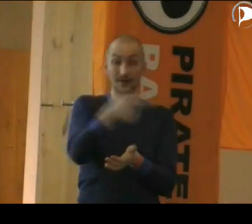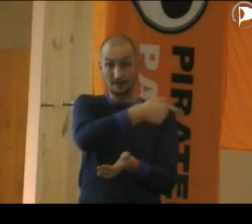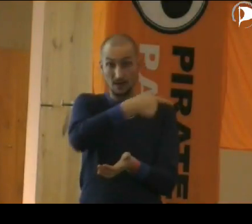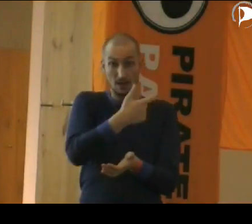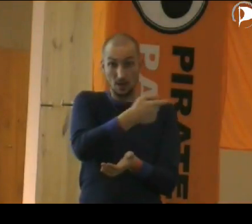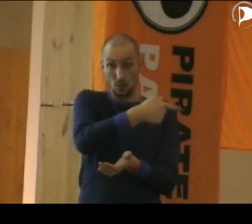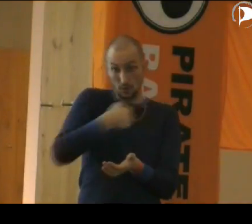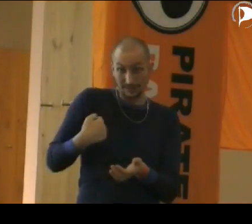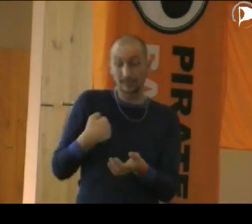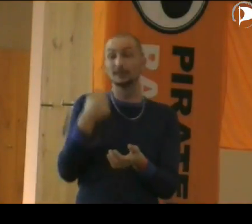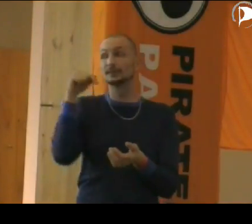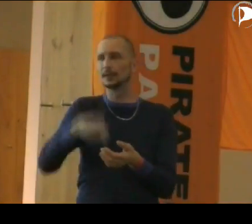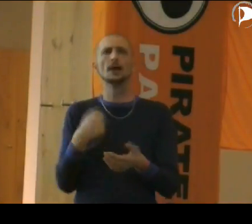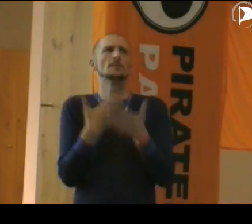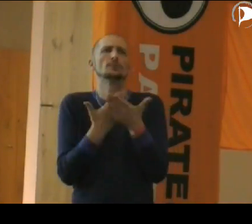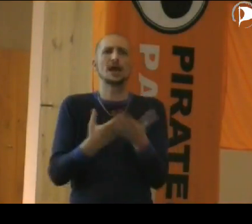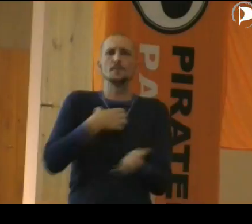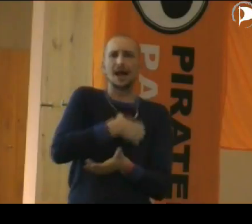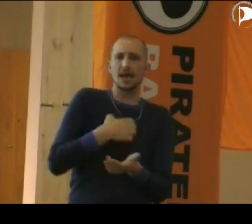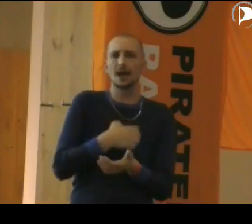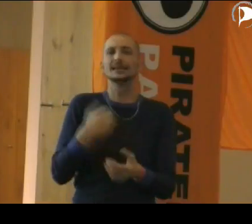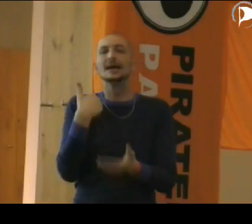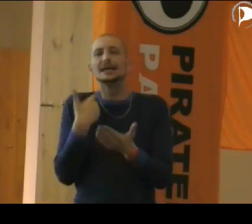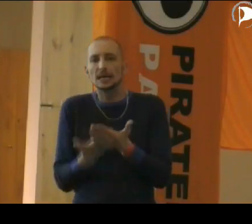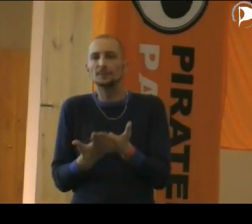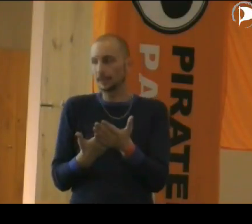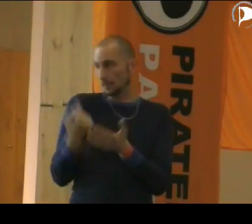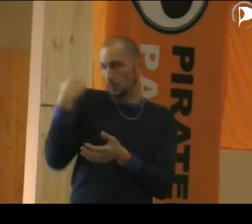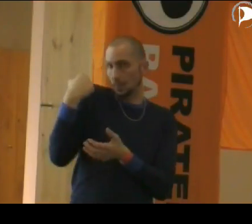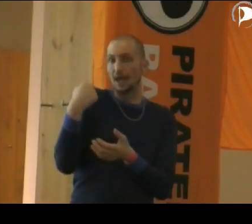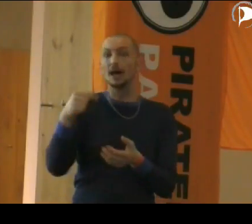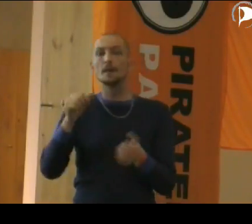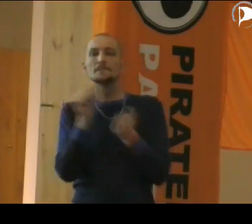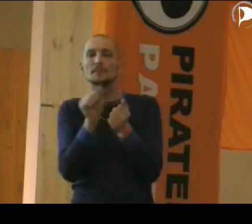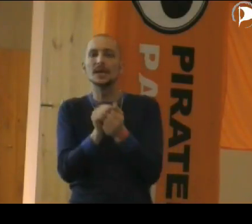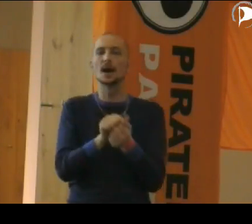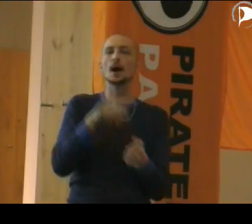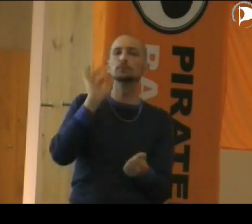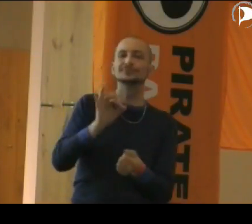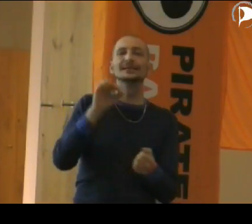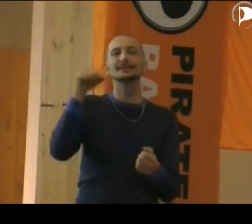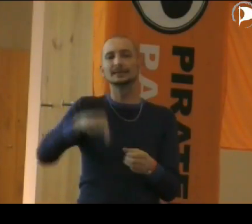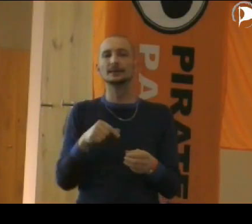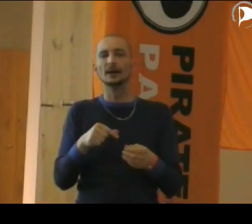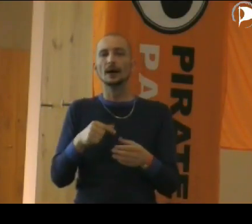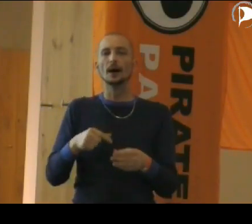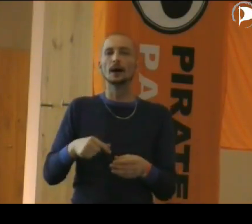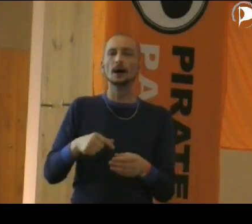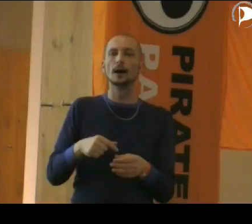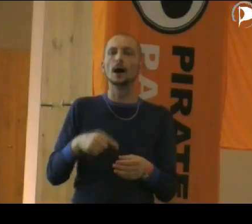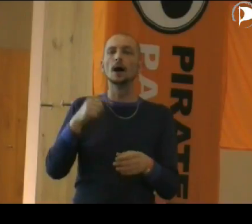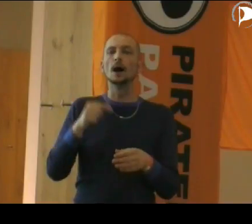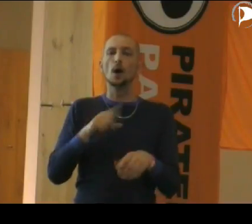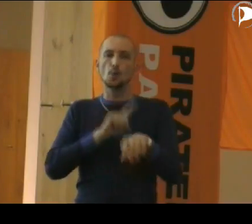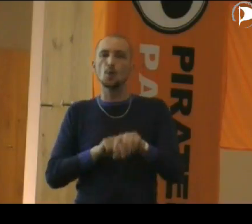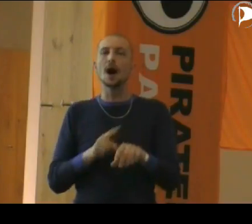beispielsweise in bayern gab es jetzt fertig ist es gibt sehr gute papier was umso position und die probleme am ballon über welch zusammengefasst haben es